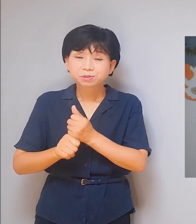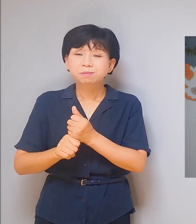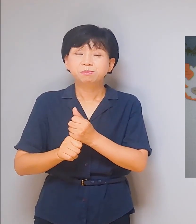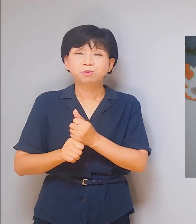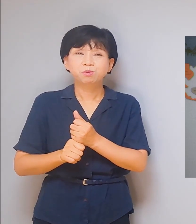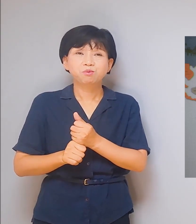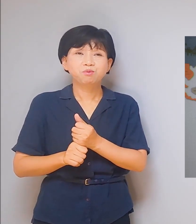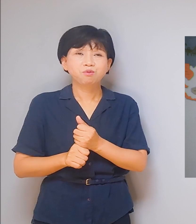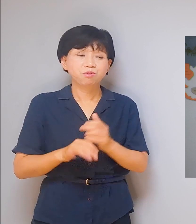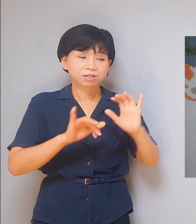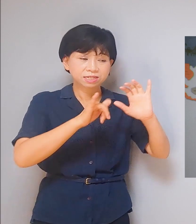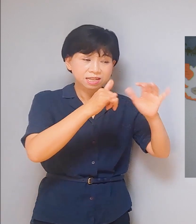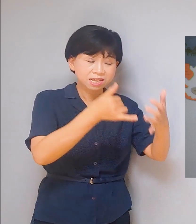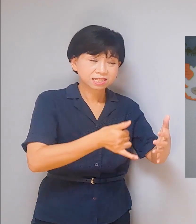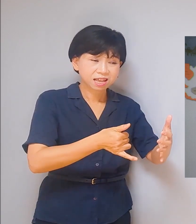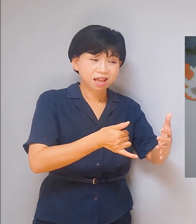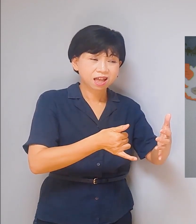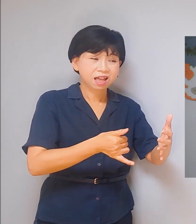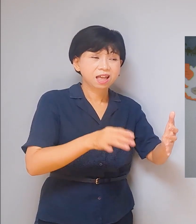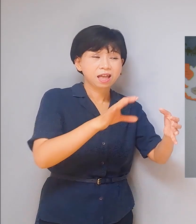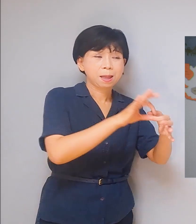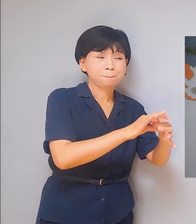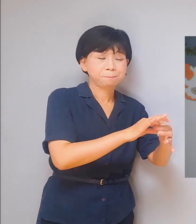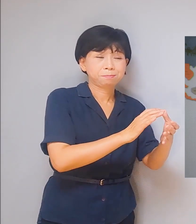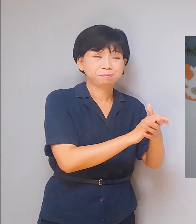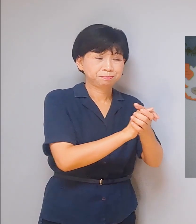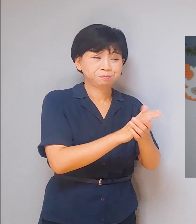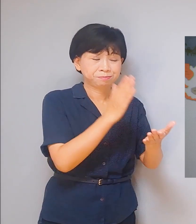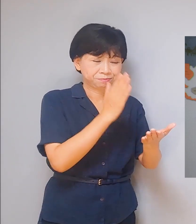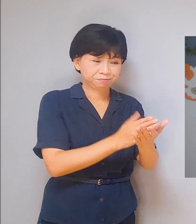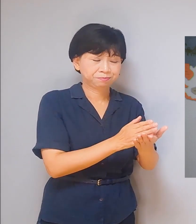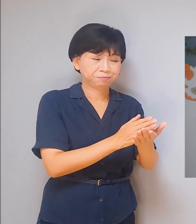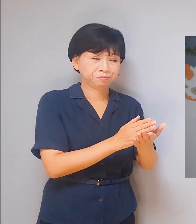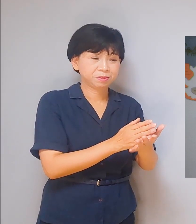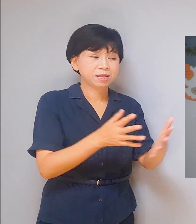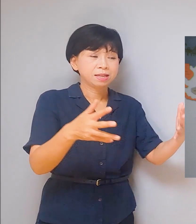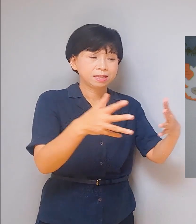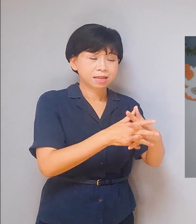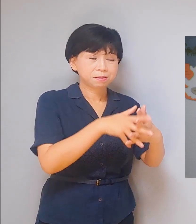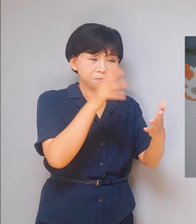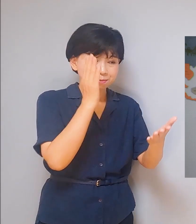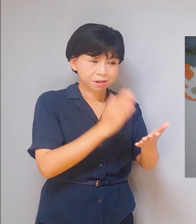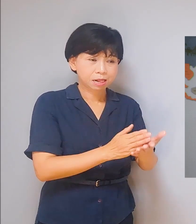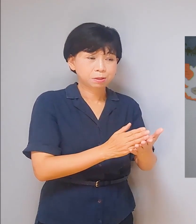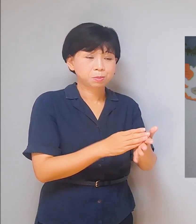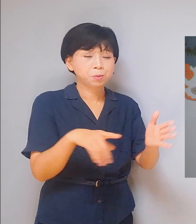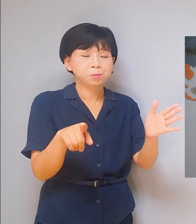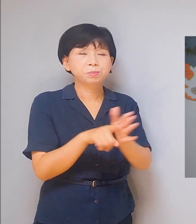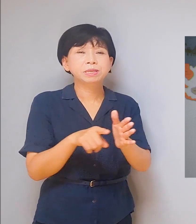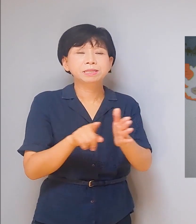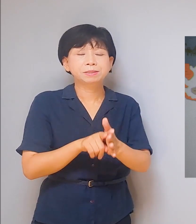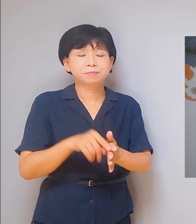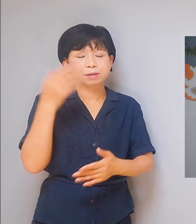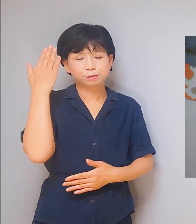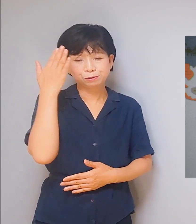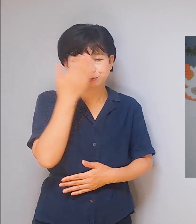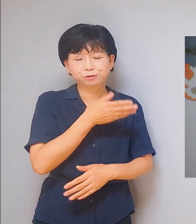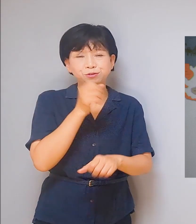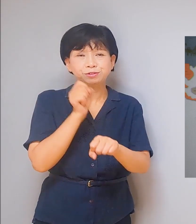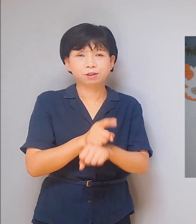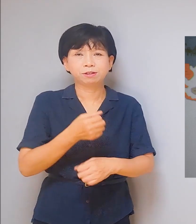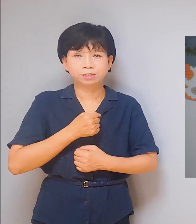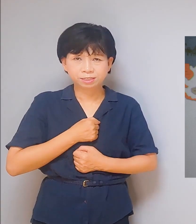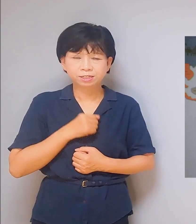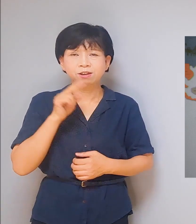붙잡고 세상과 짝하지 말고 벗하지 말고 세상과 타협하지 말고 믿음의 순수성을 지켜나가야